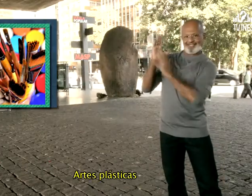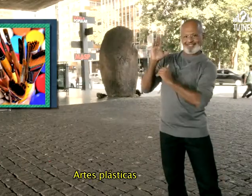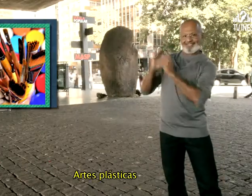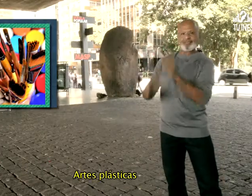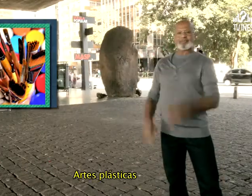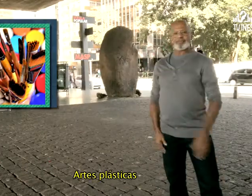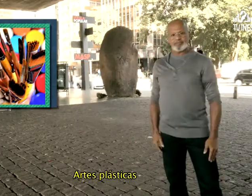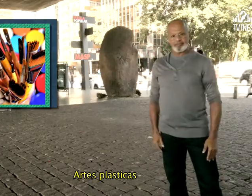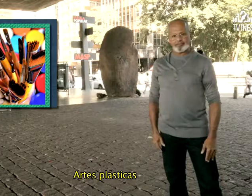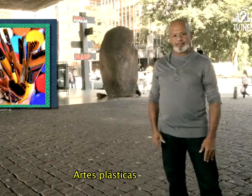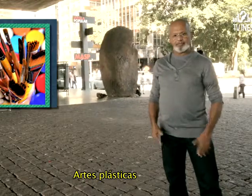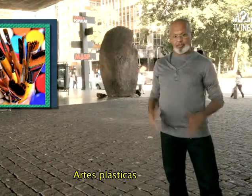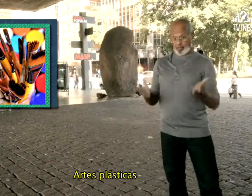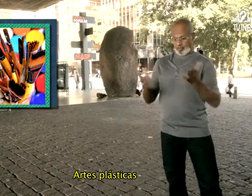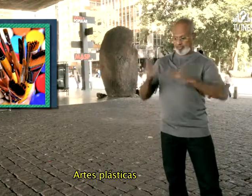Artes plásticas.